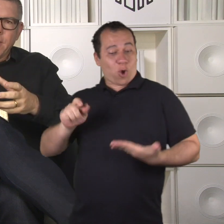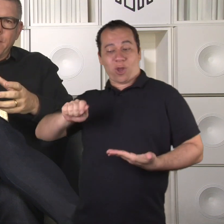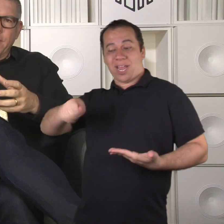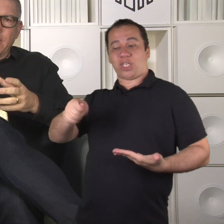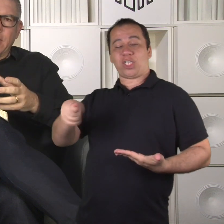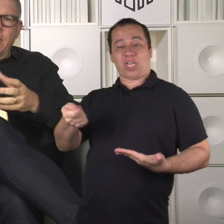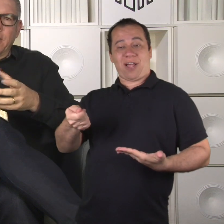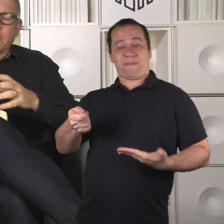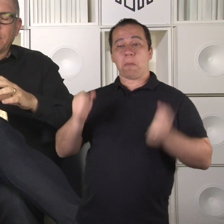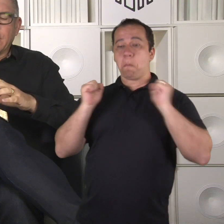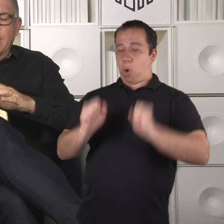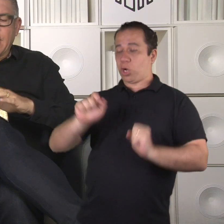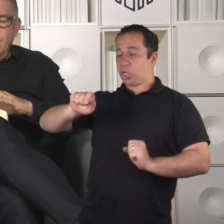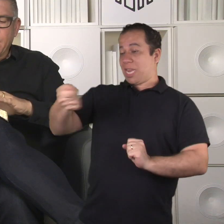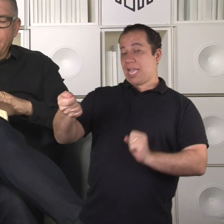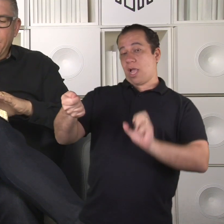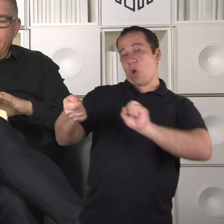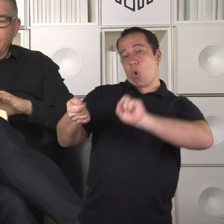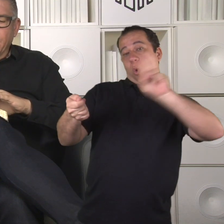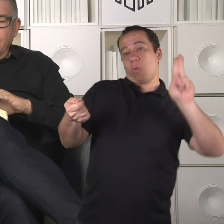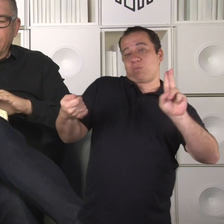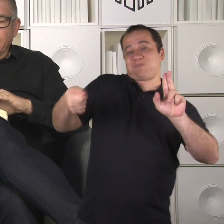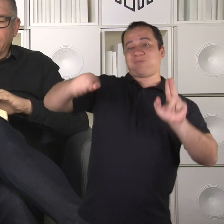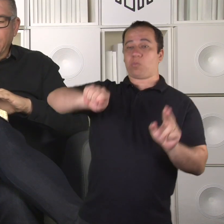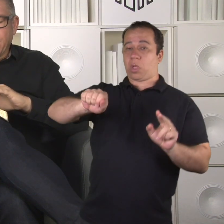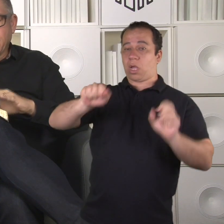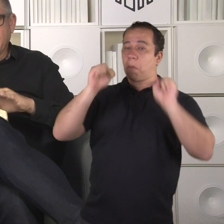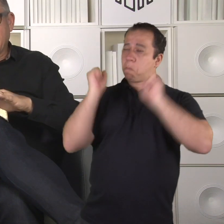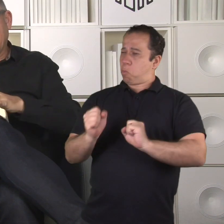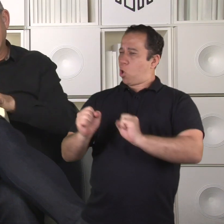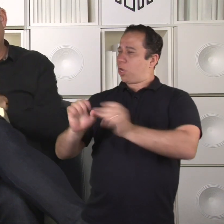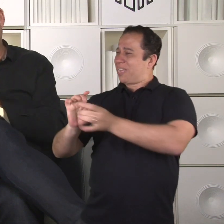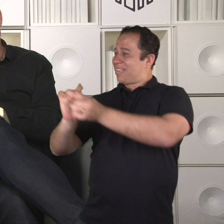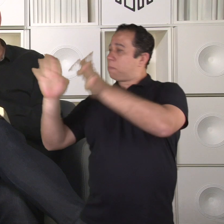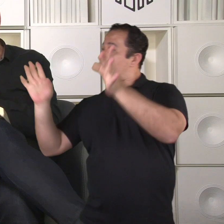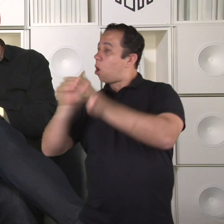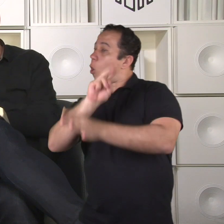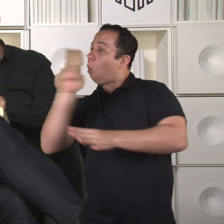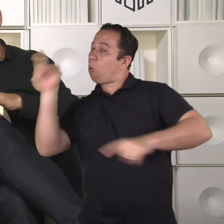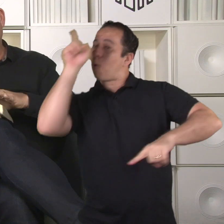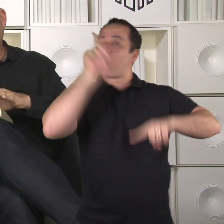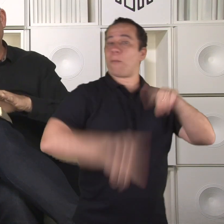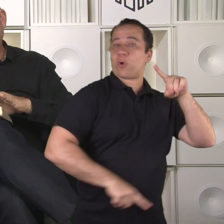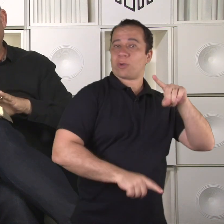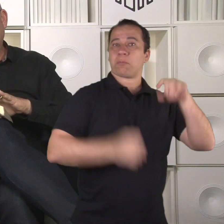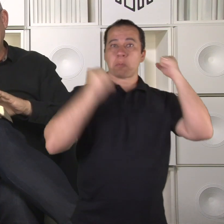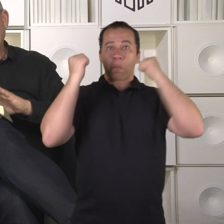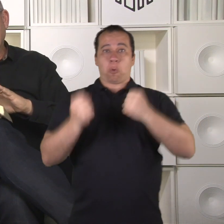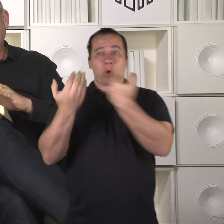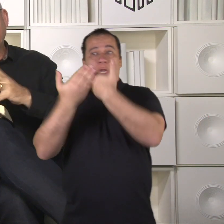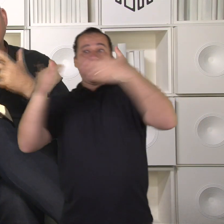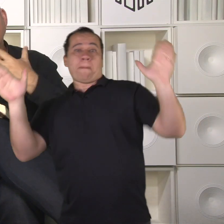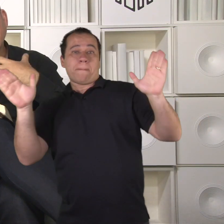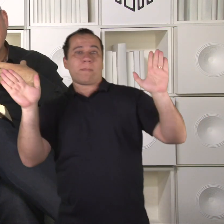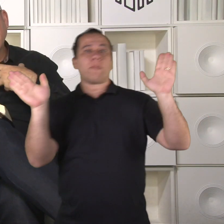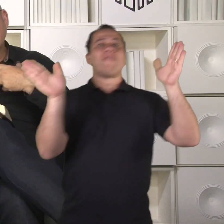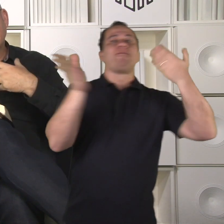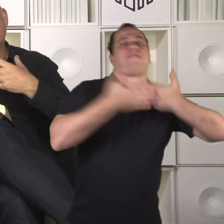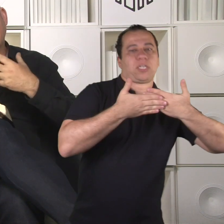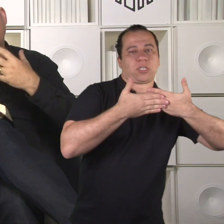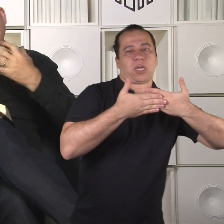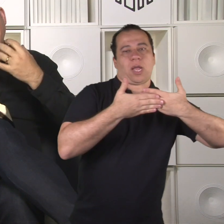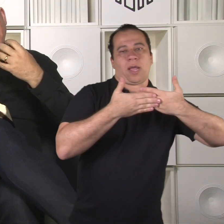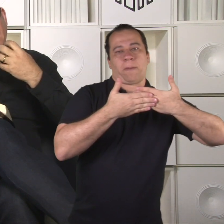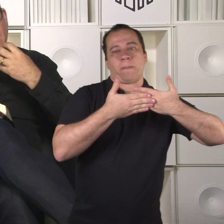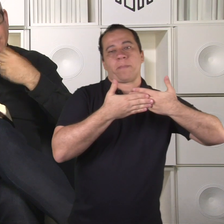permitir. Então, o que Jesus está dizendo para Pedro é dizendo, eu tenho um jugo,